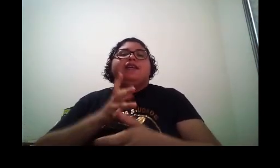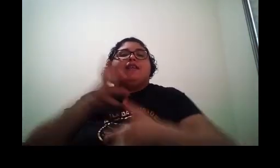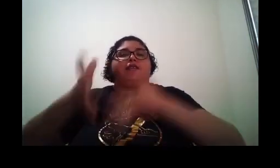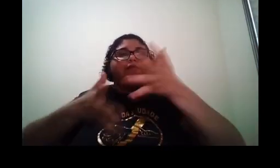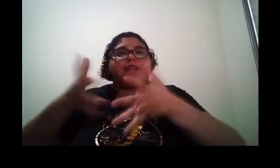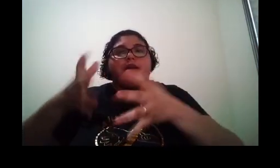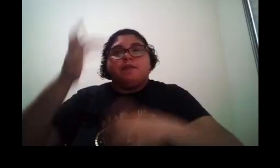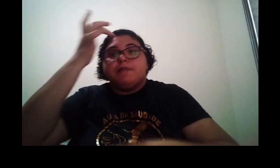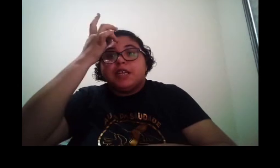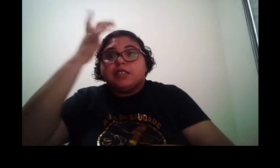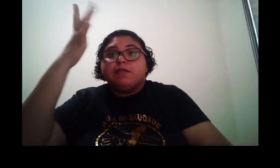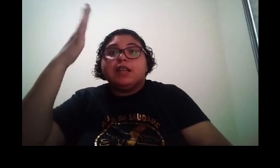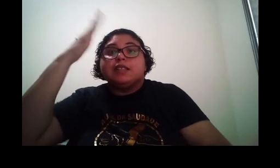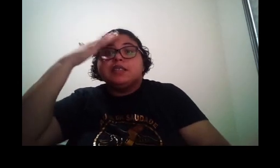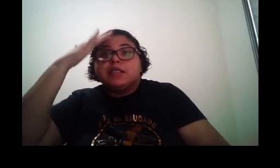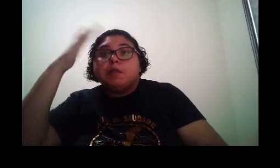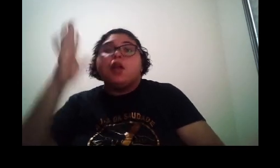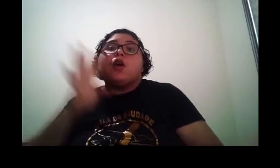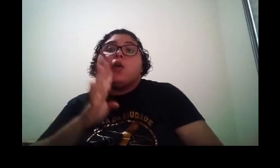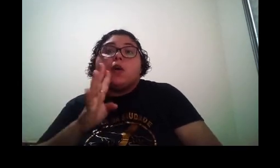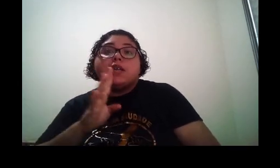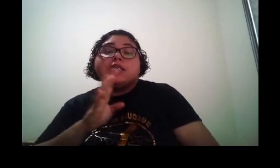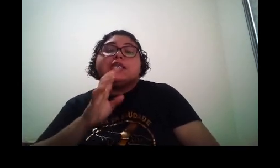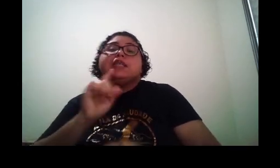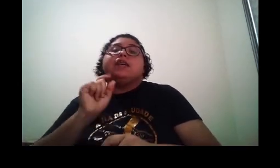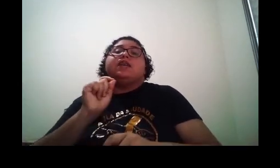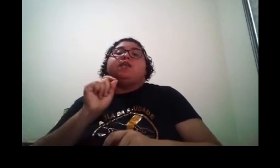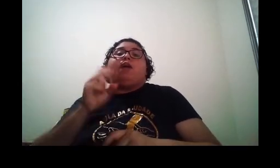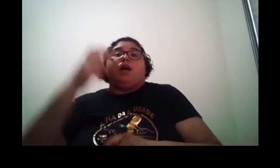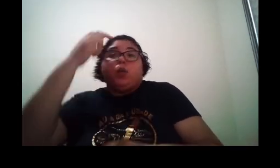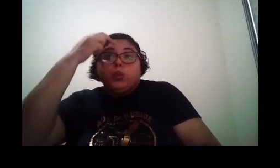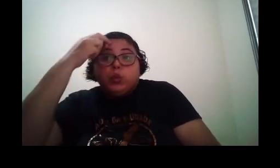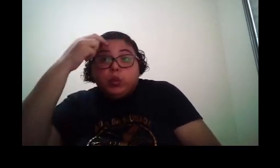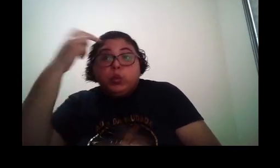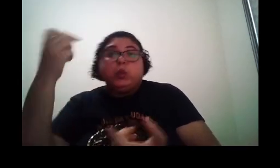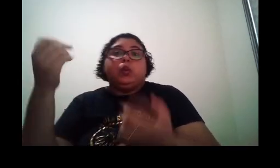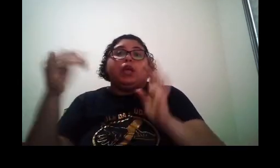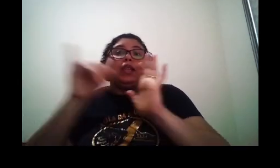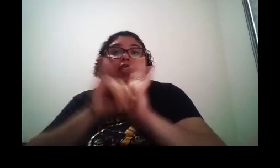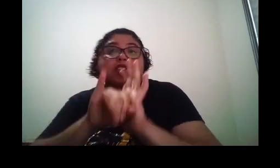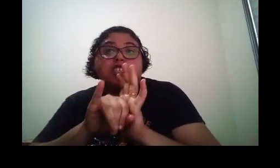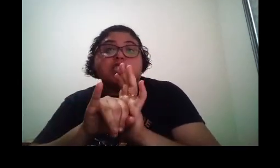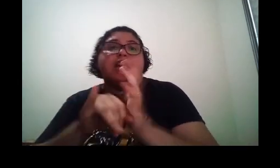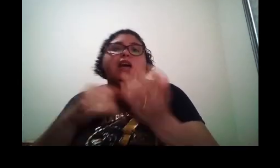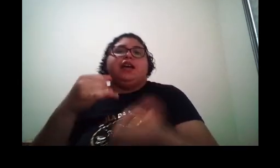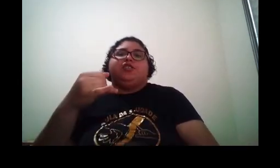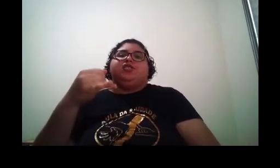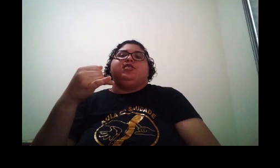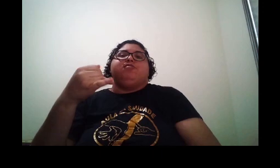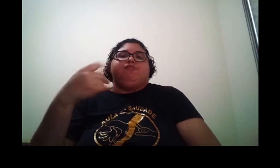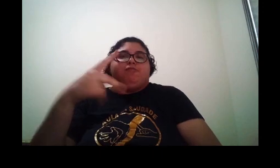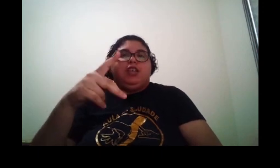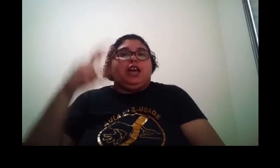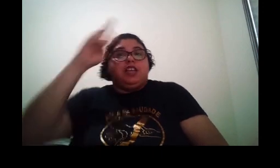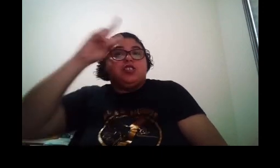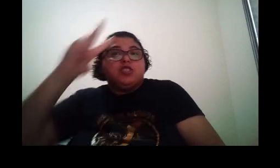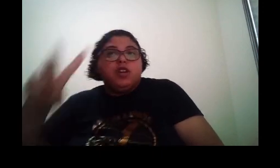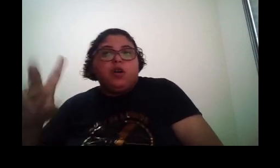existe uma cultura, que existe uma identidade e que ela está presente no meu dia a dia, né? E isso